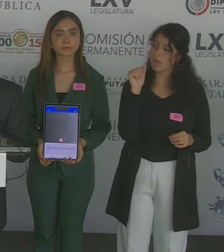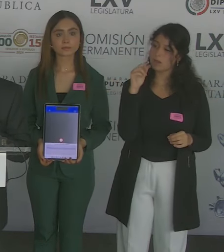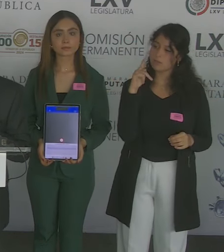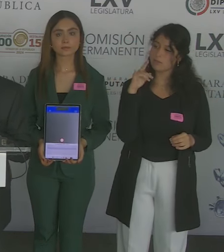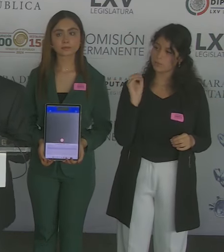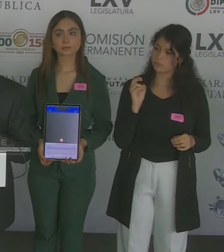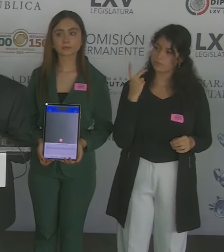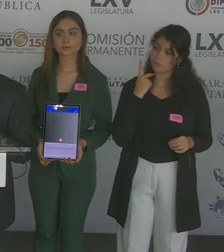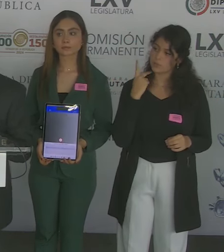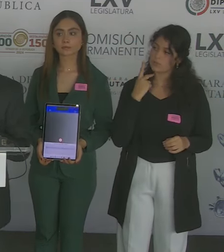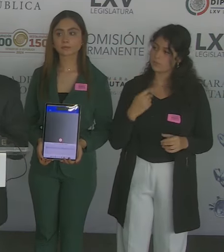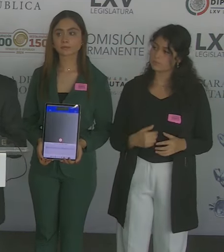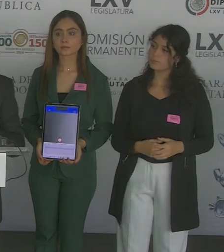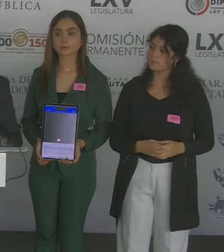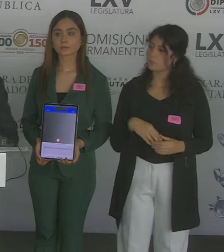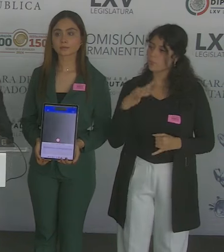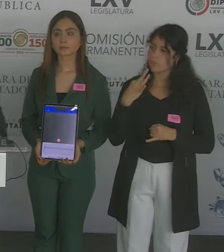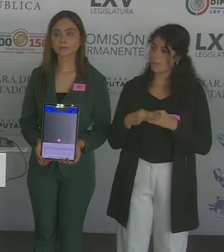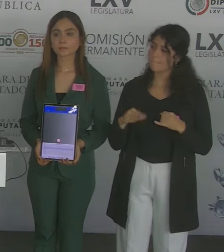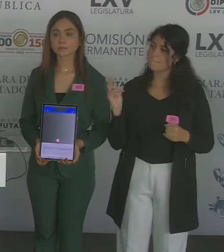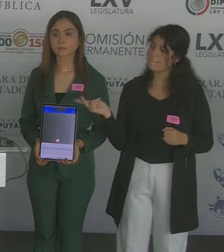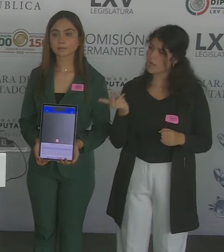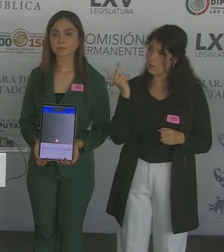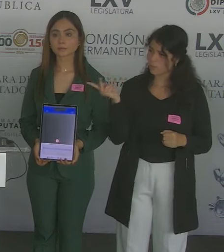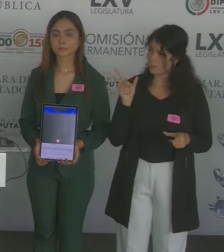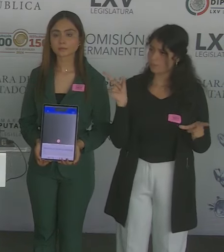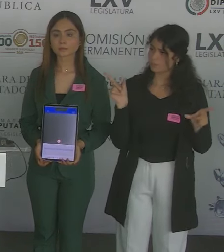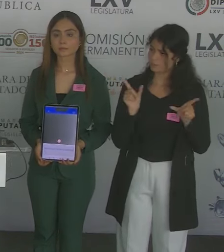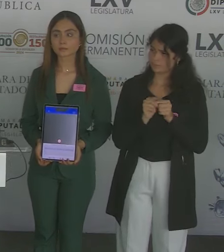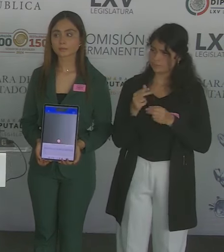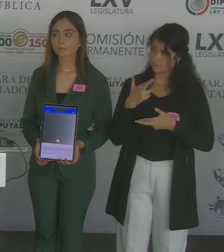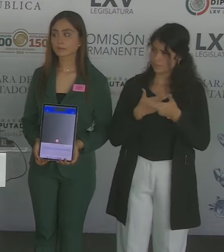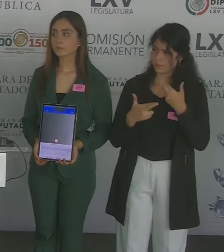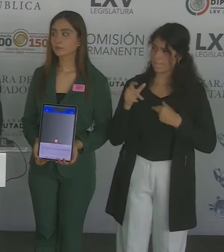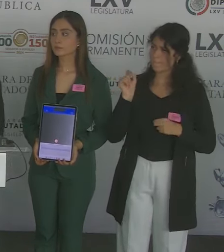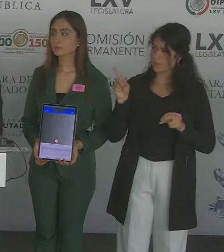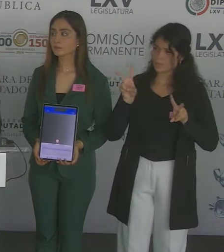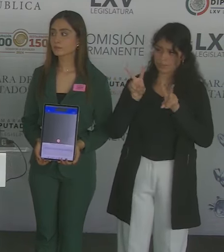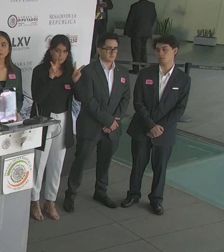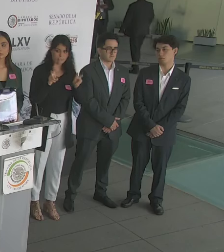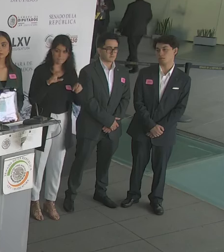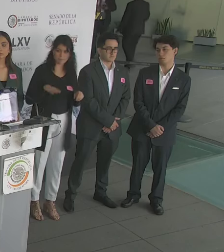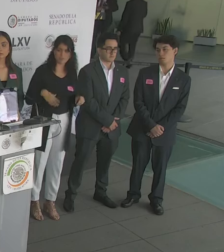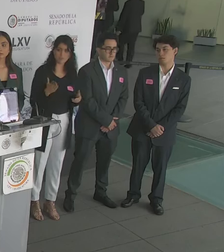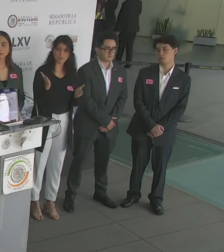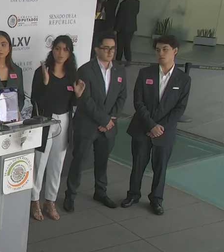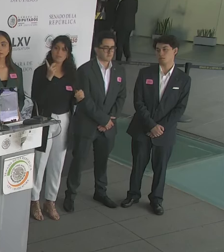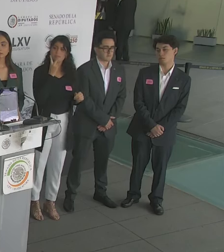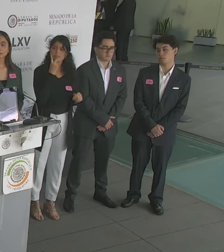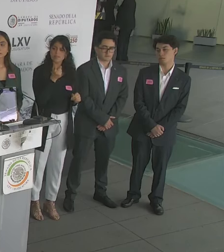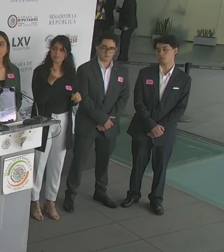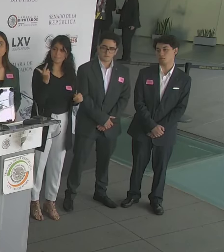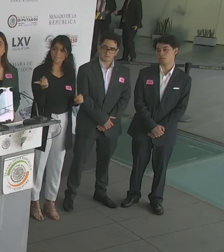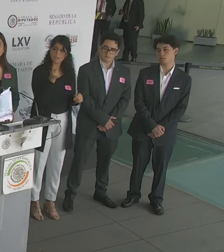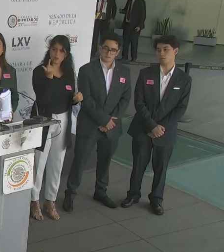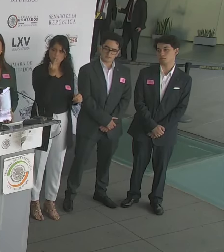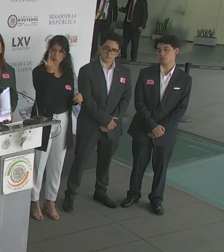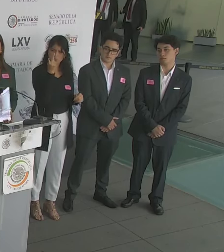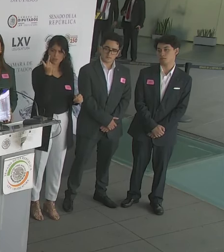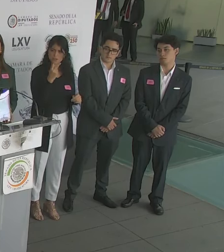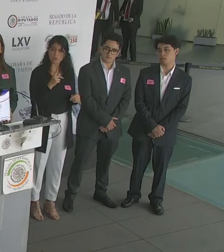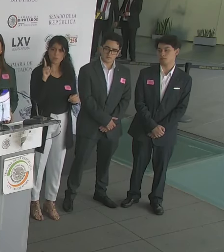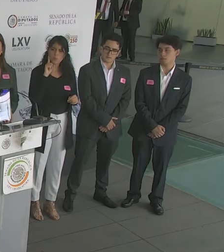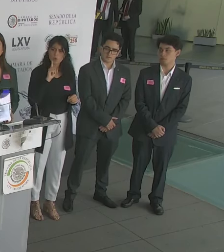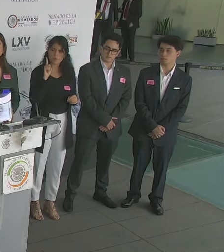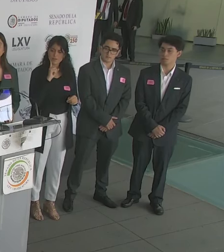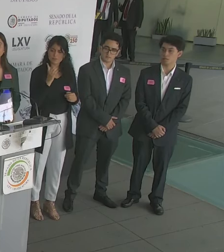política la última pregunta y regresando al tema de esta conferencia también la realiza en vía remota a la chica que